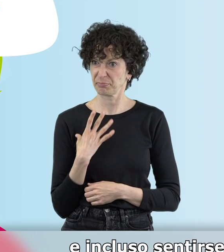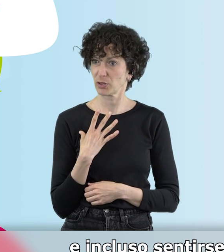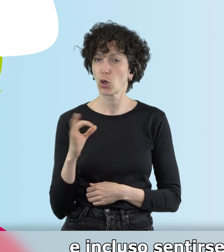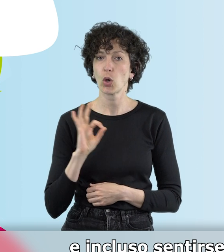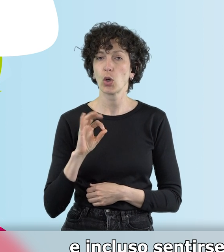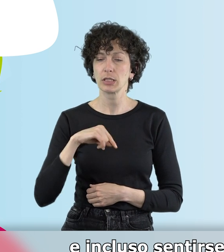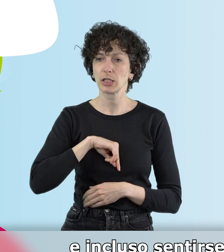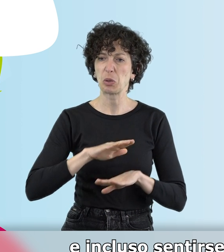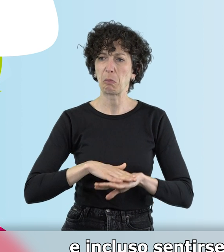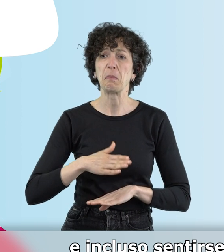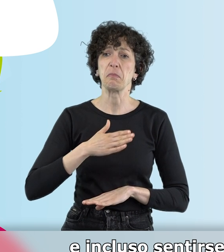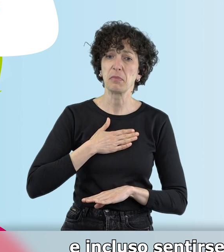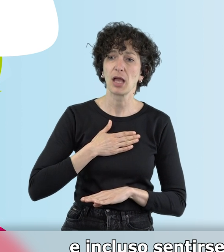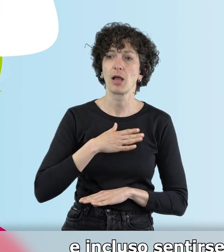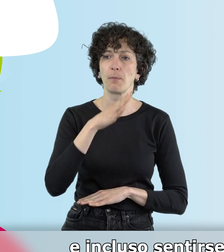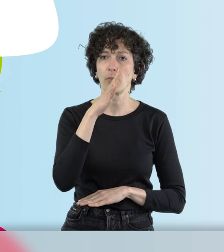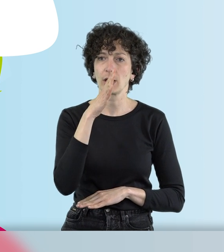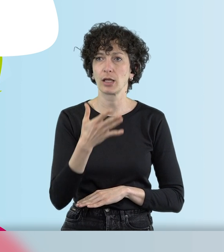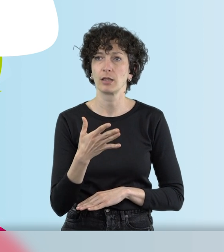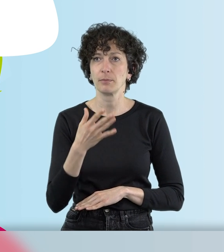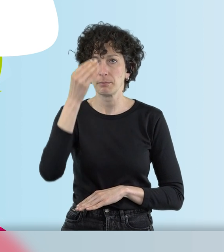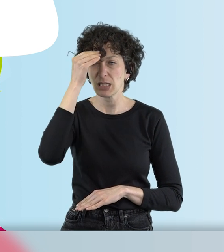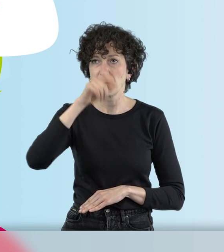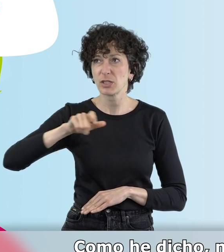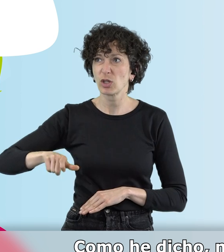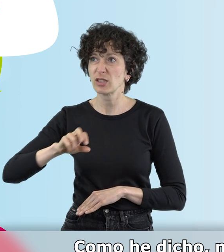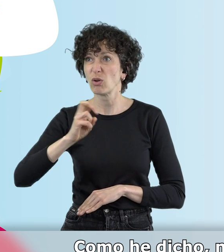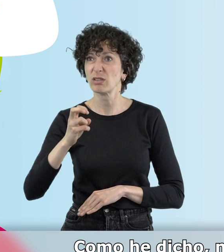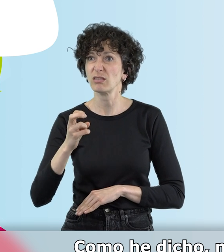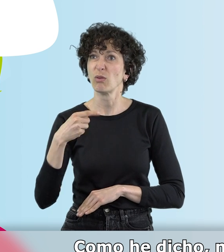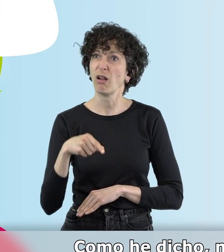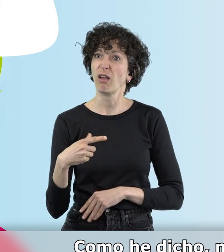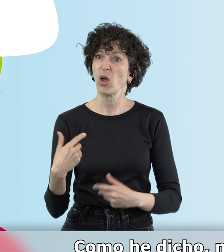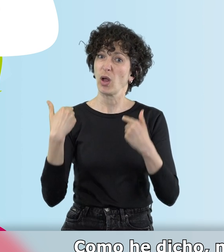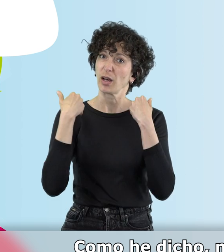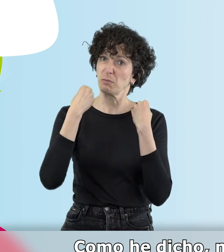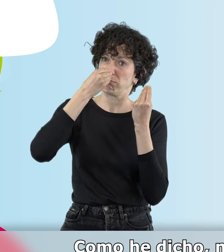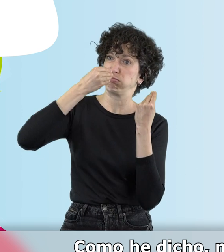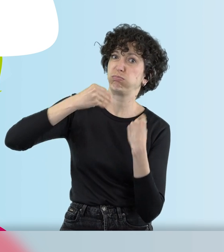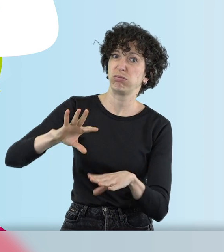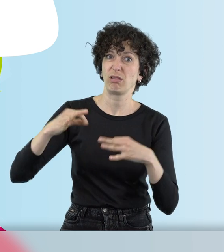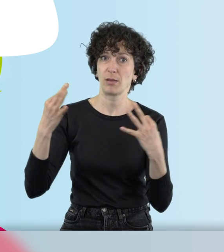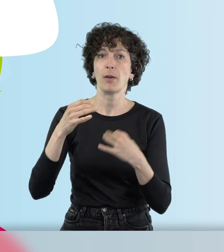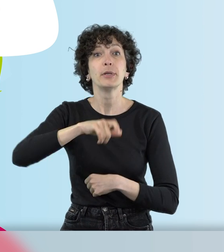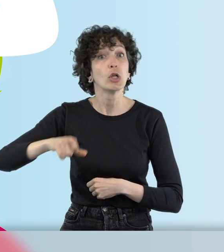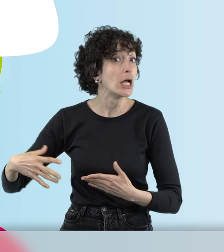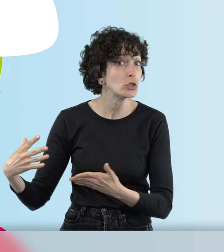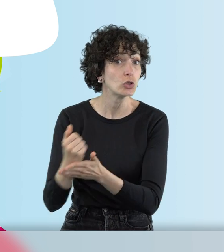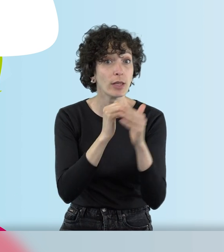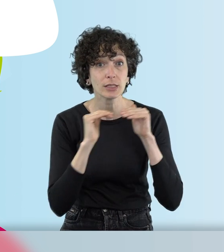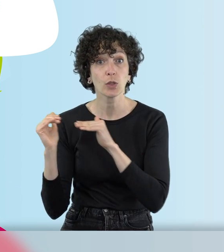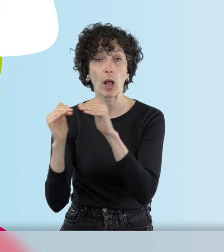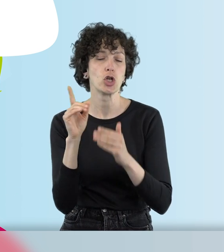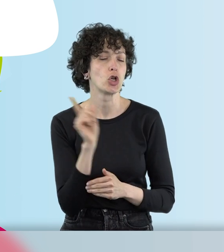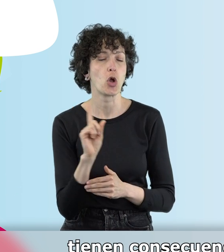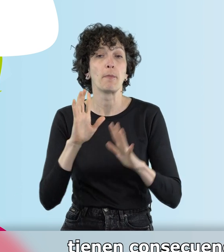llegarse a sentir culpables porque se constituyen en cargas para otras personas. Como he dicho, no a todo el mundo le ocurre esto, pero bueno,